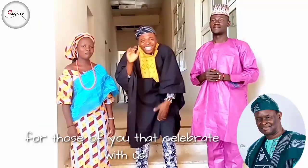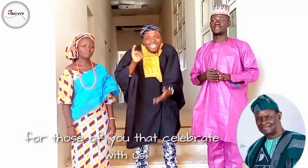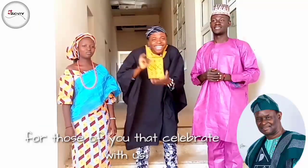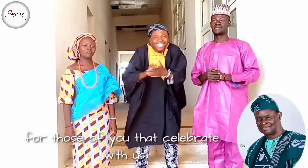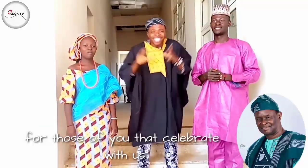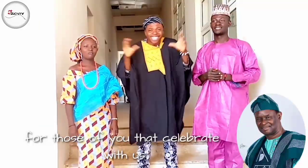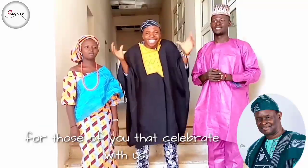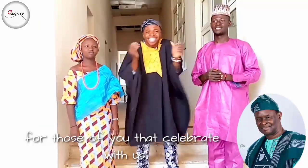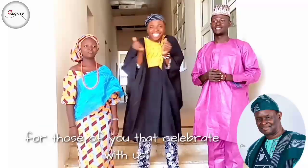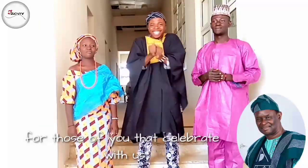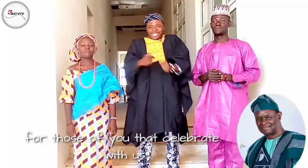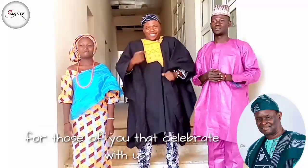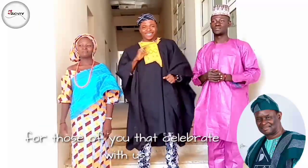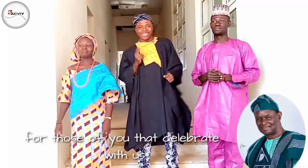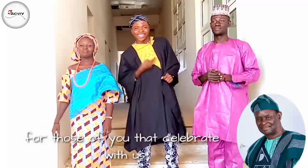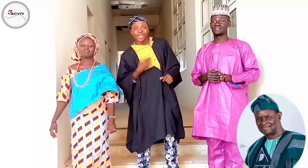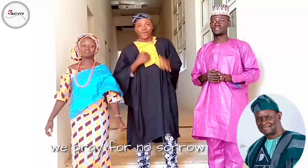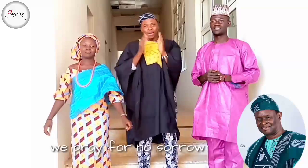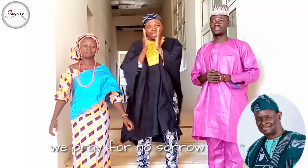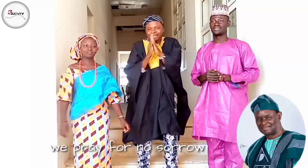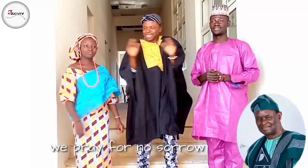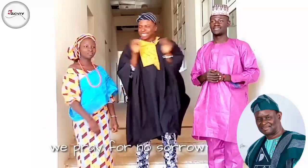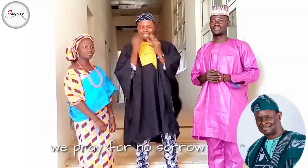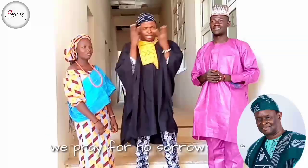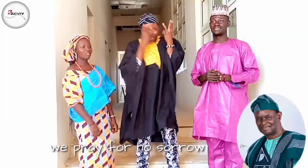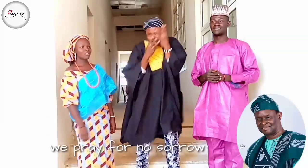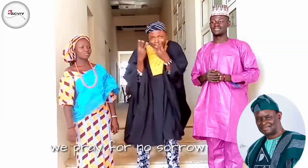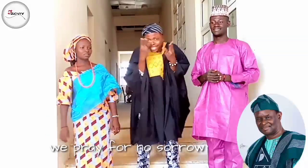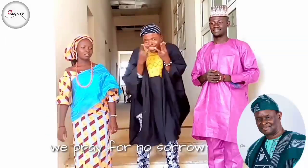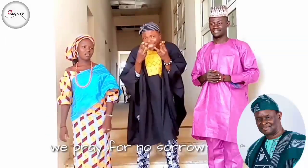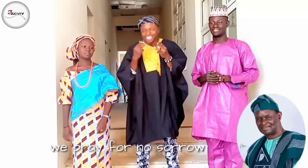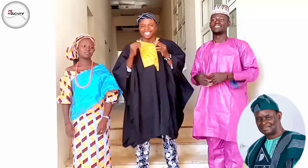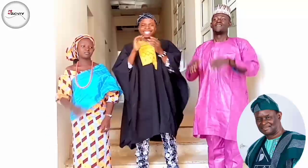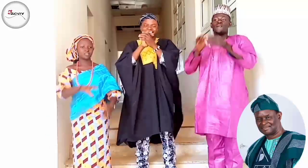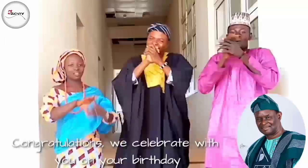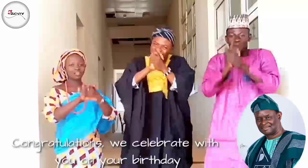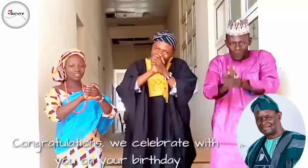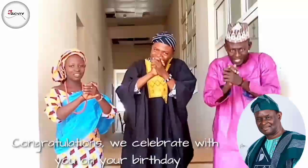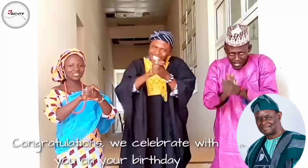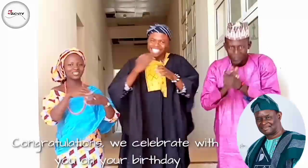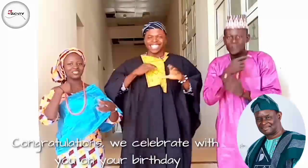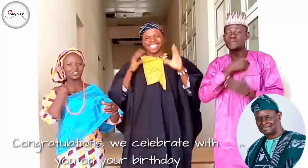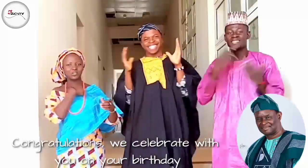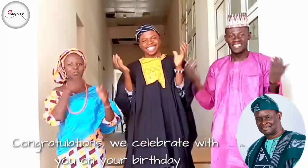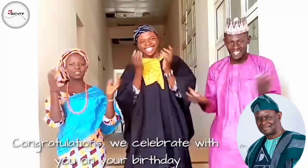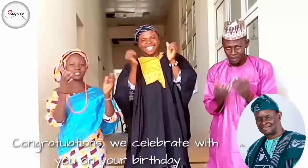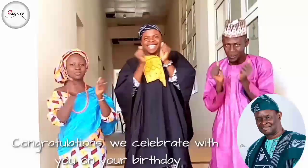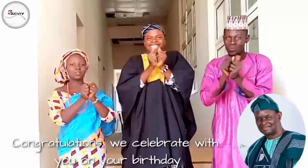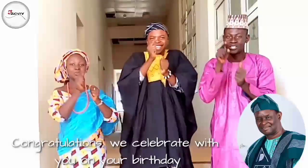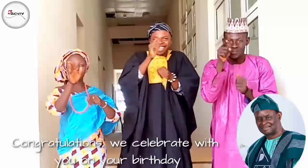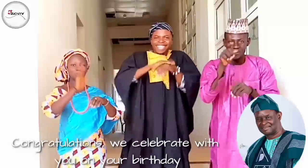পারিকা মাকা হিজুে আঙা দ্যুলে